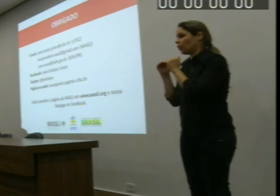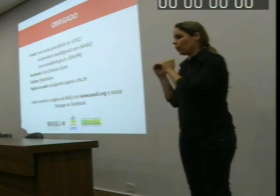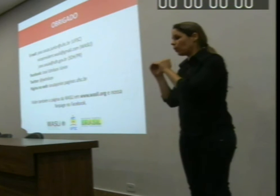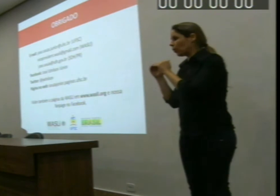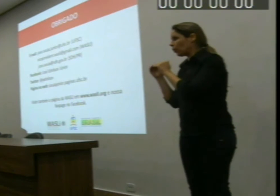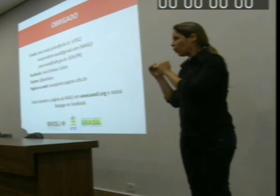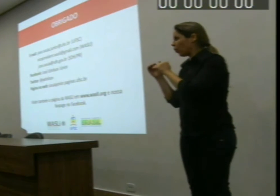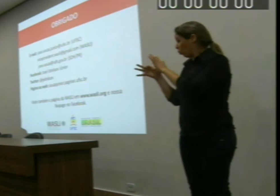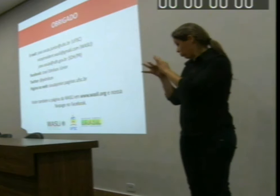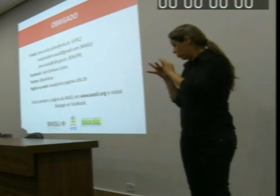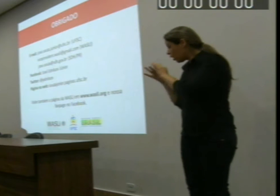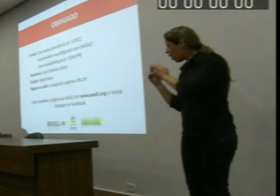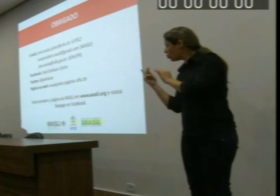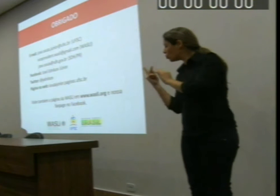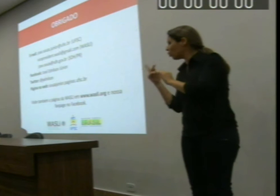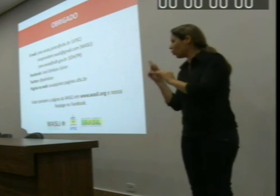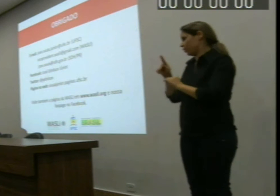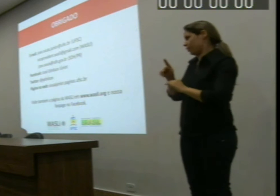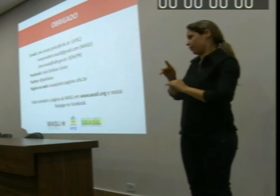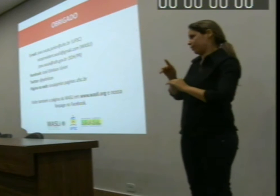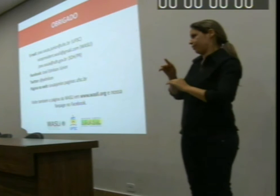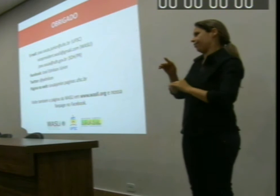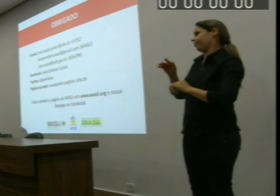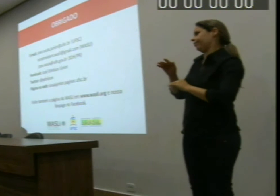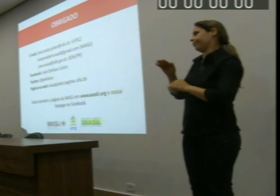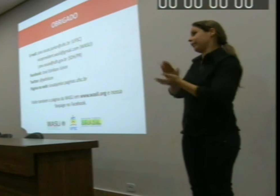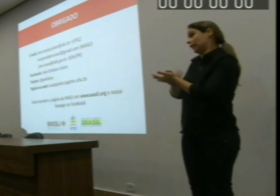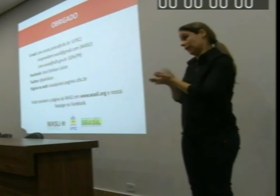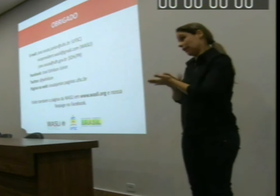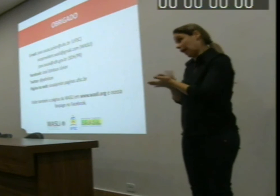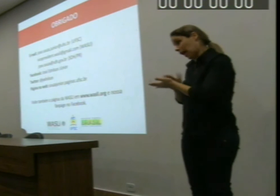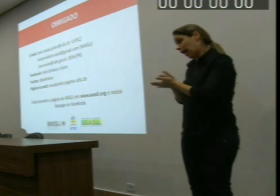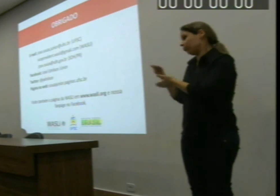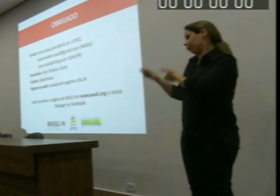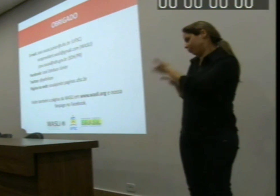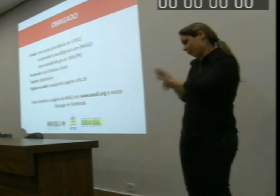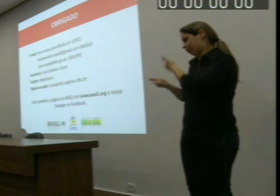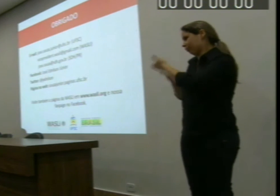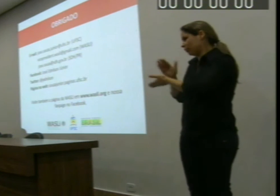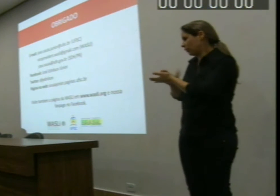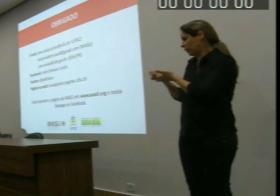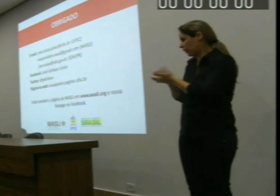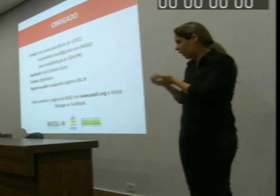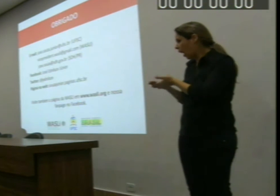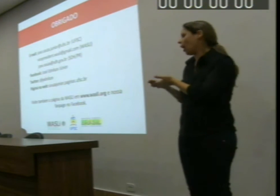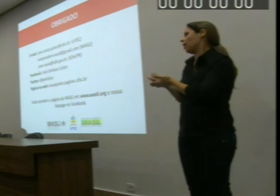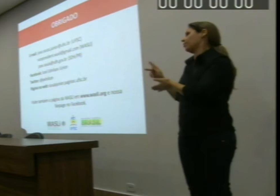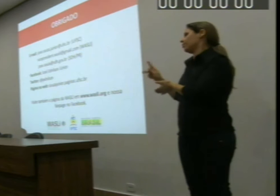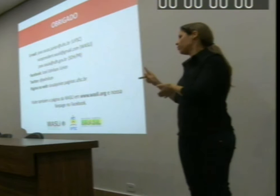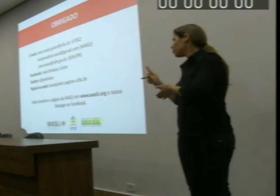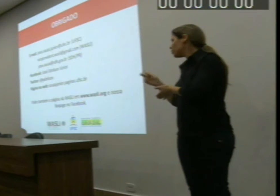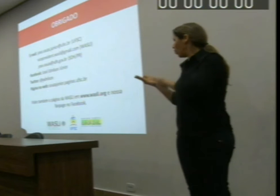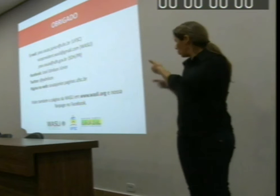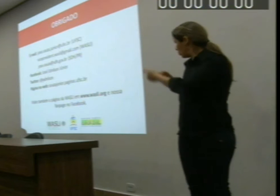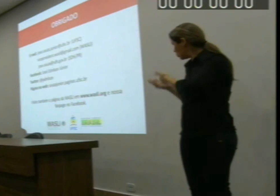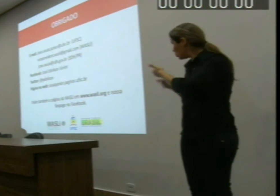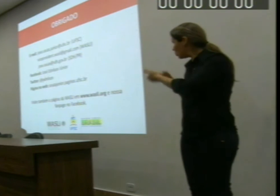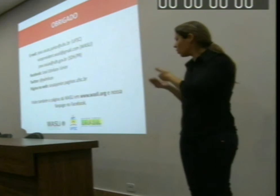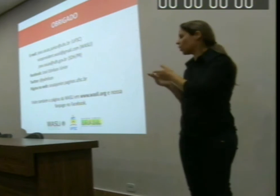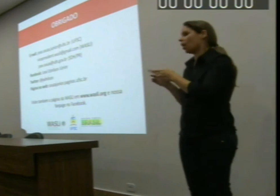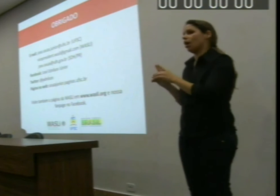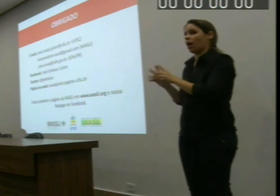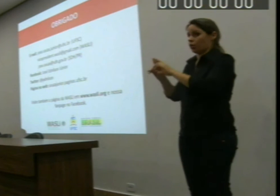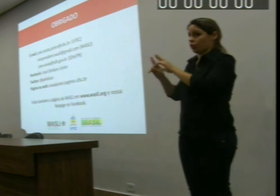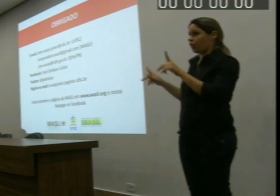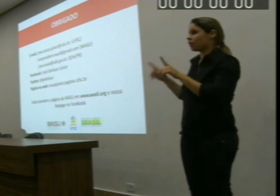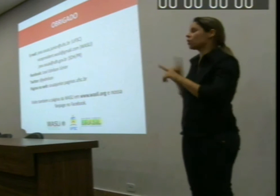intérprete é o gestor daquele professor e dizer para ele não você tem que fazer assim não você tem que ele